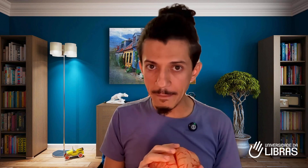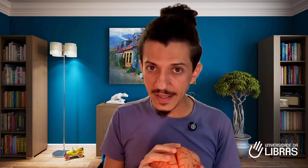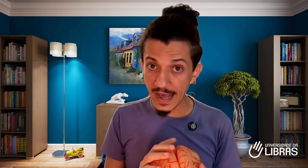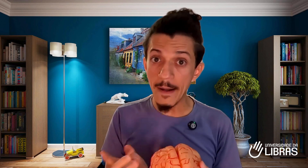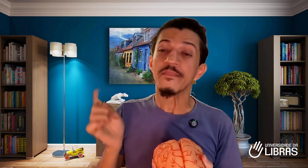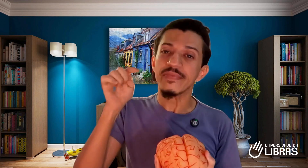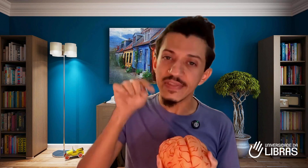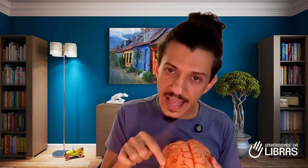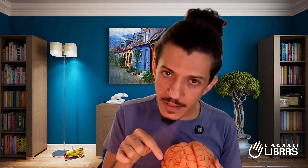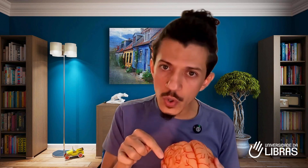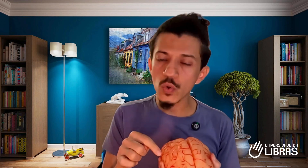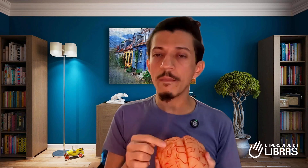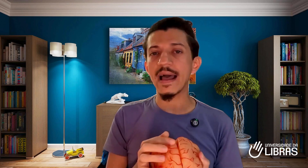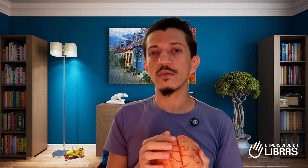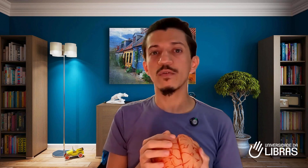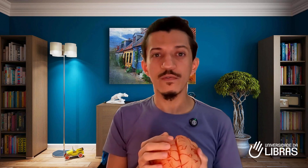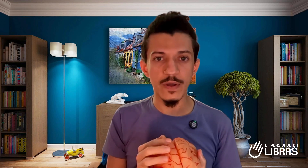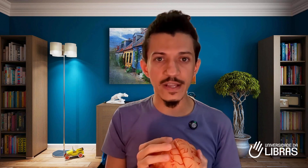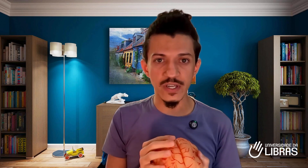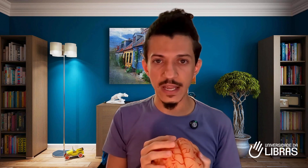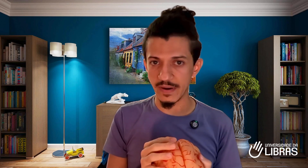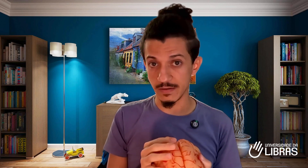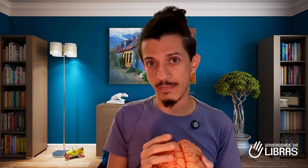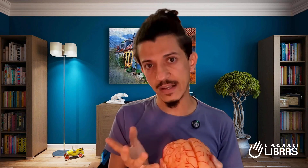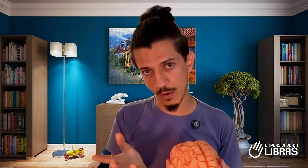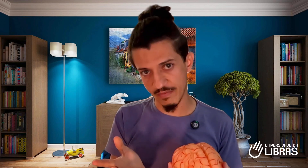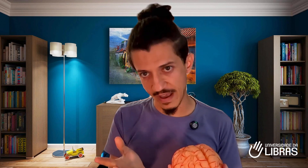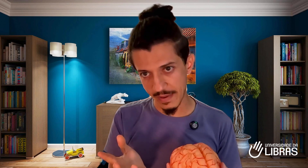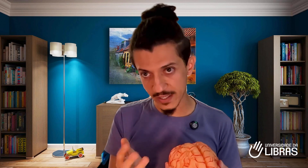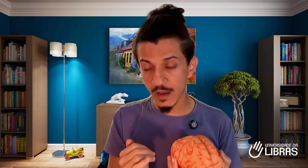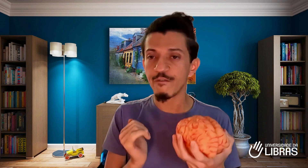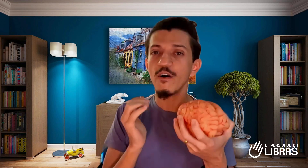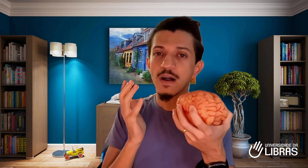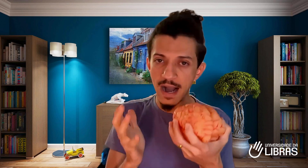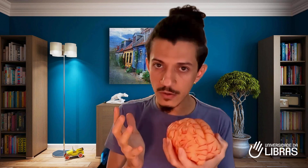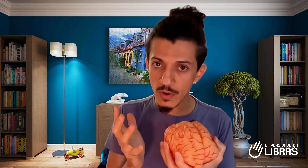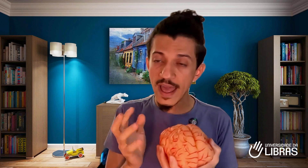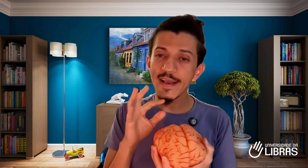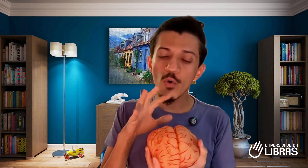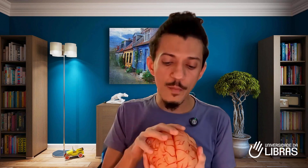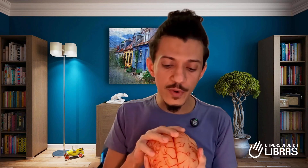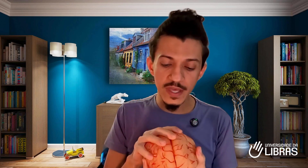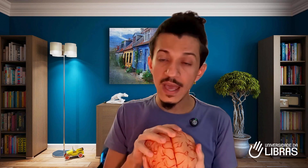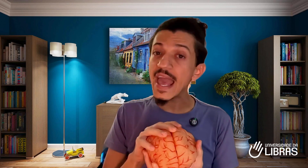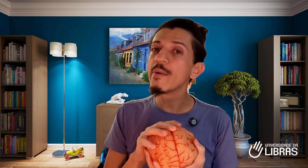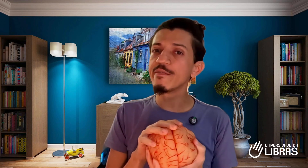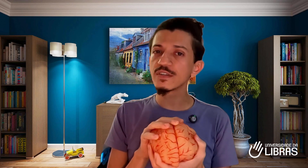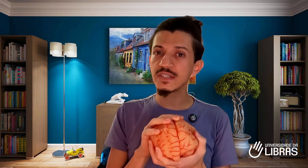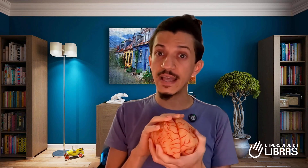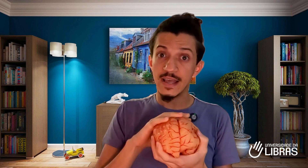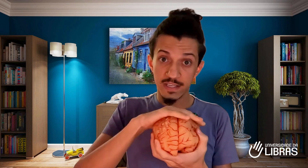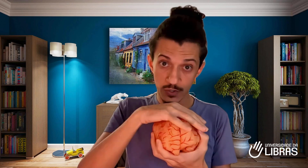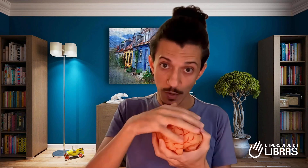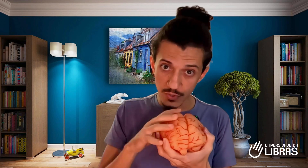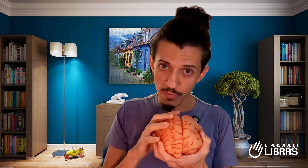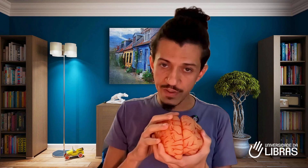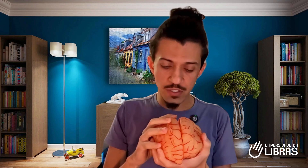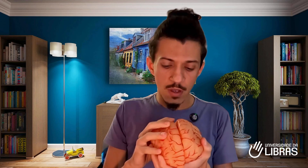aplicar dentro do método Fluente em Libras, mas obviamente focado em como que eu e você, que somos ouvintes,